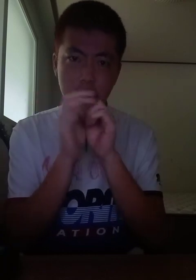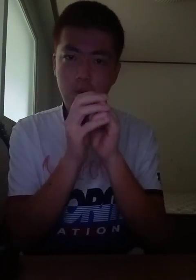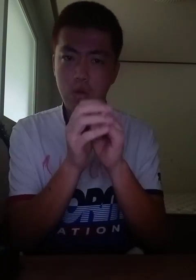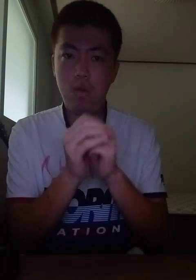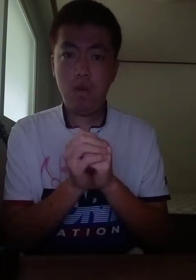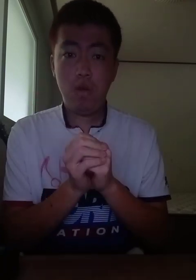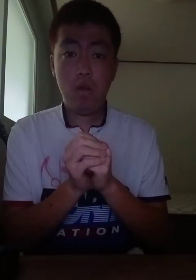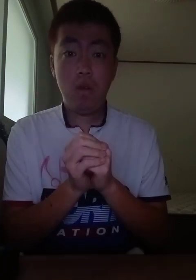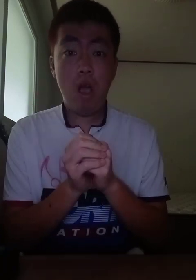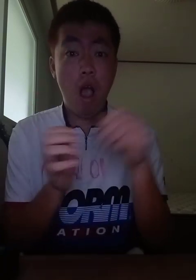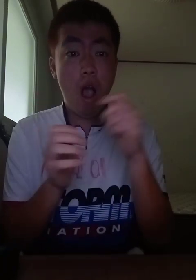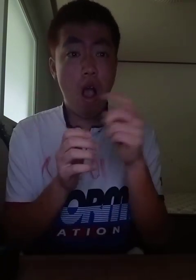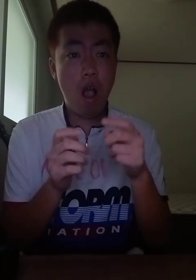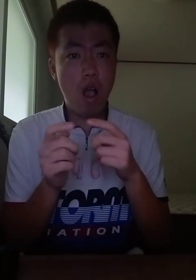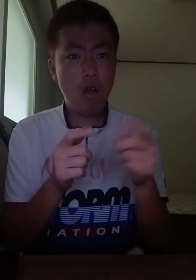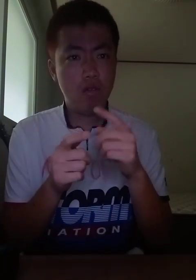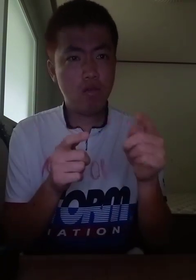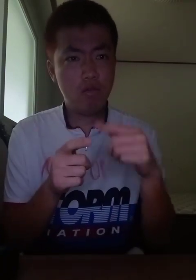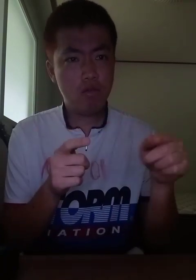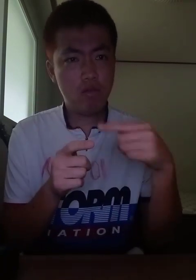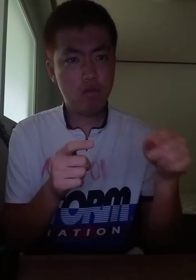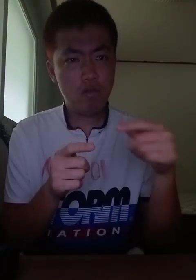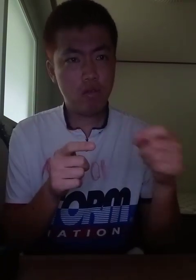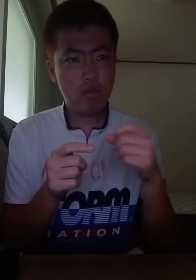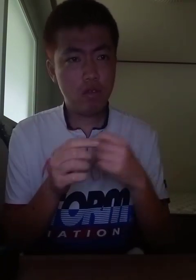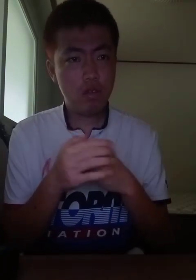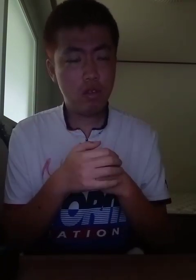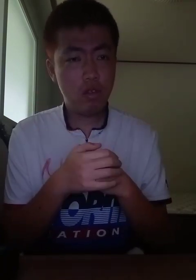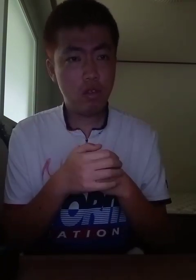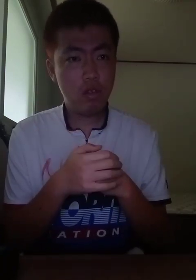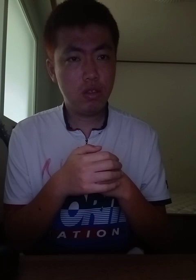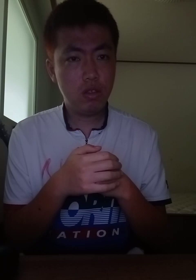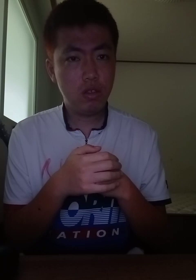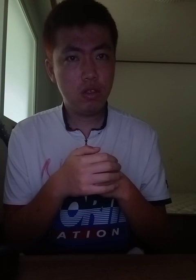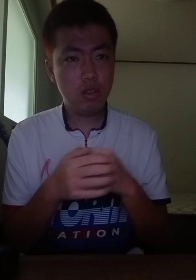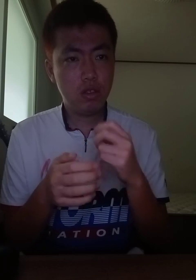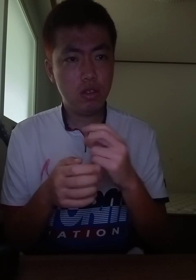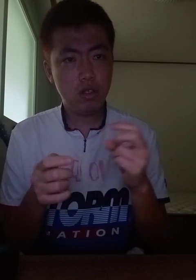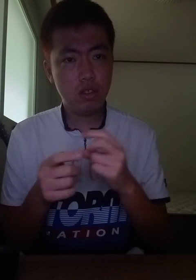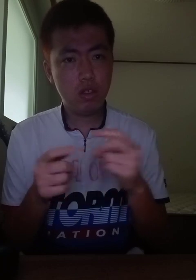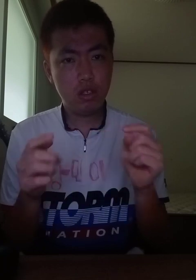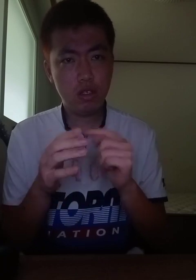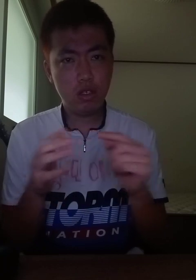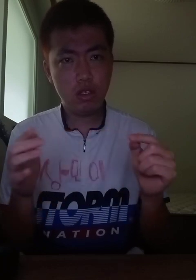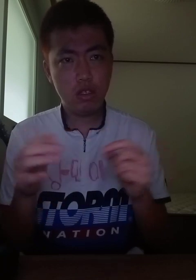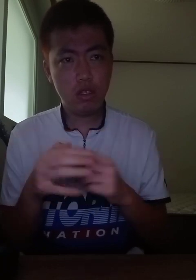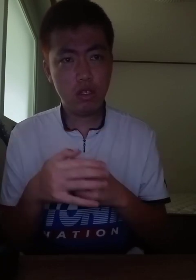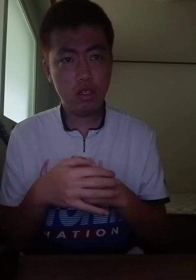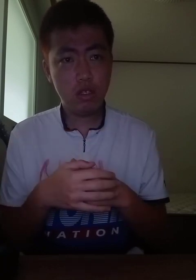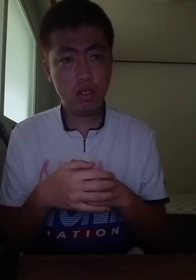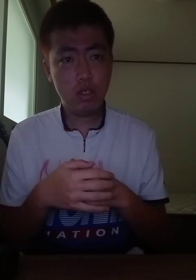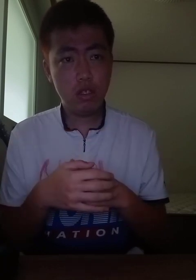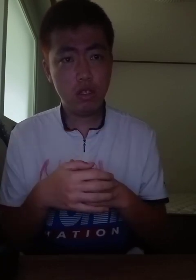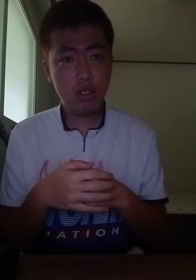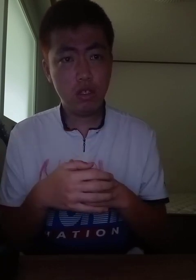빨리 하고 싶으면 빨리 하자고 공문 보내면 되죠. 아니요, 이때 구성하자마자 첫날에 바로 1호 문서를 보냈습니다. 애들 볼모로 뭔가 뜻이 있어서